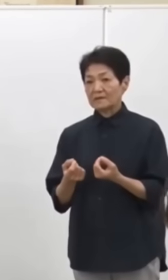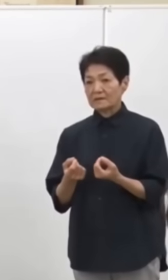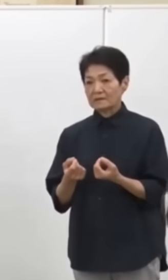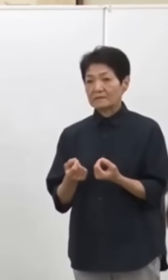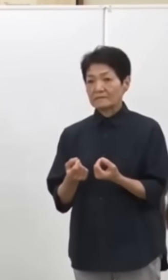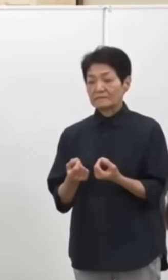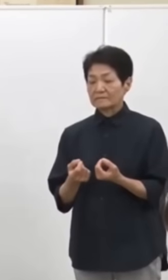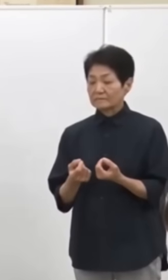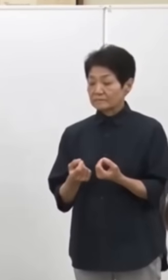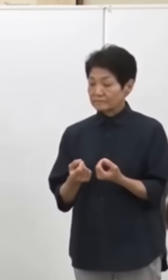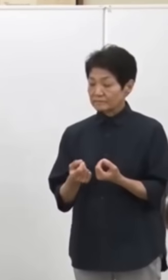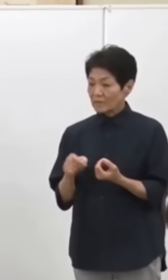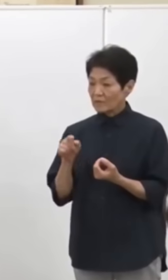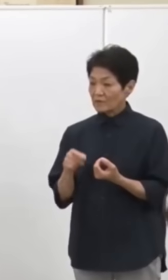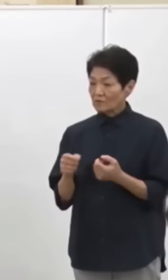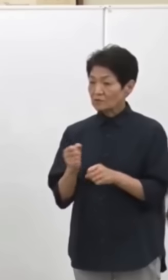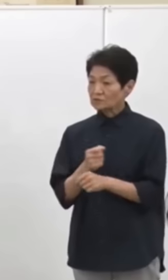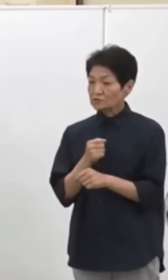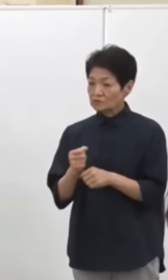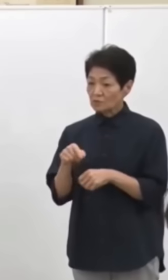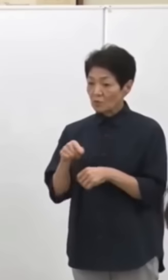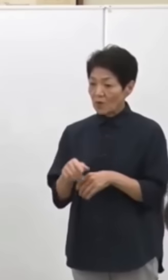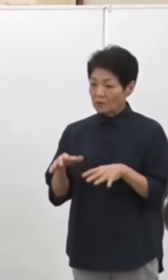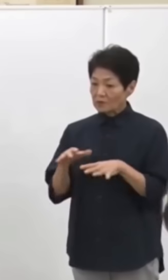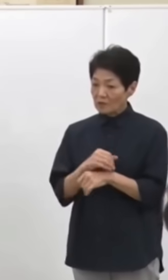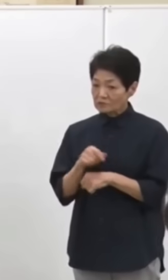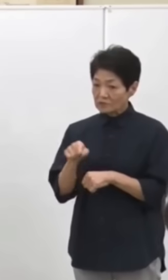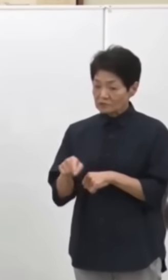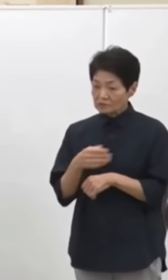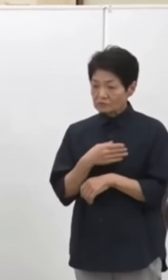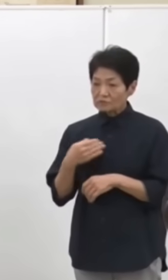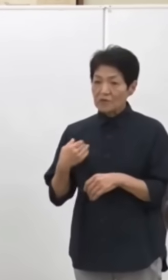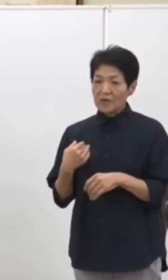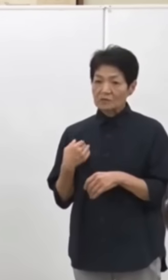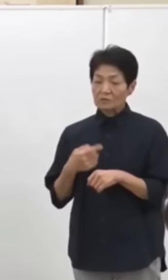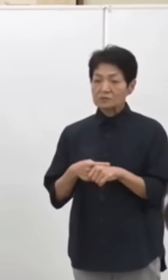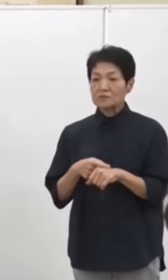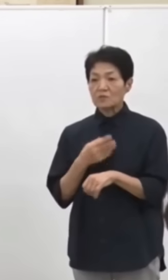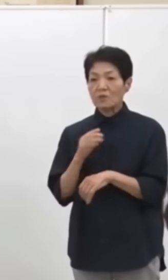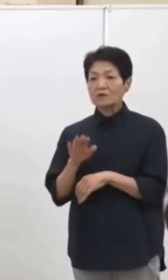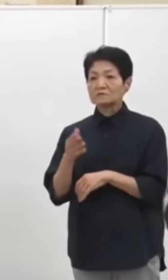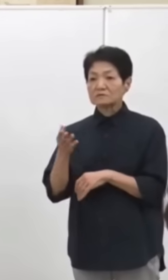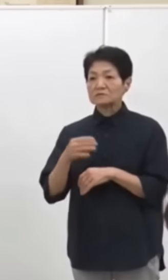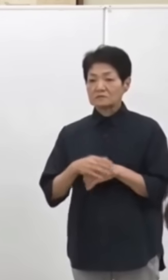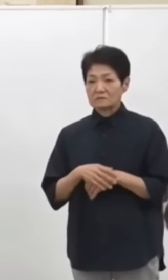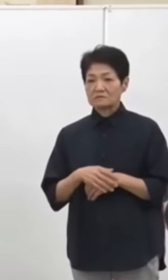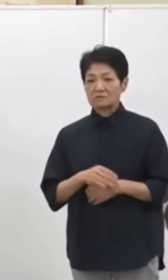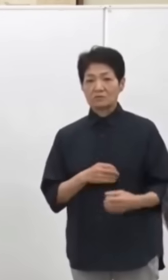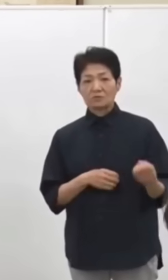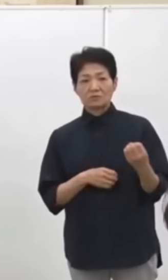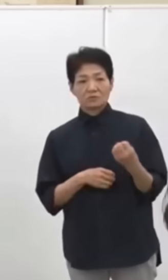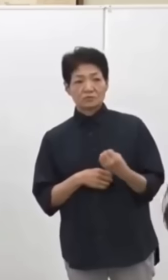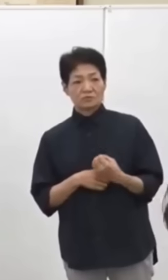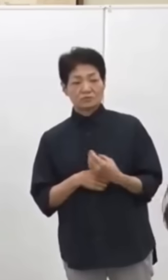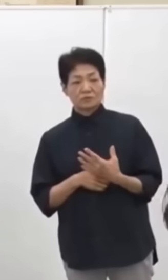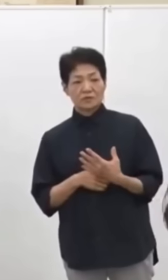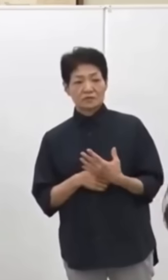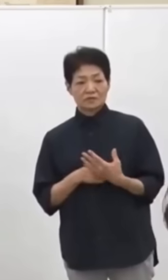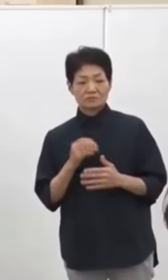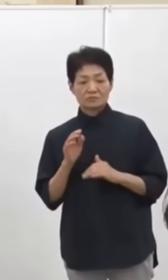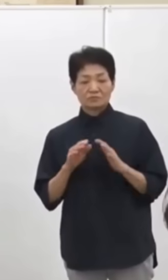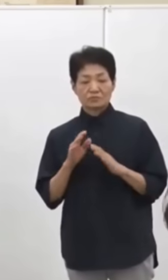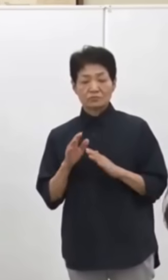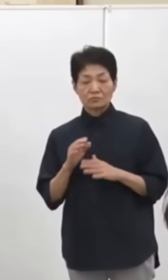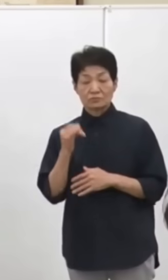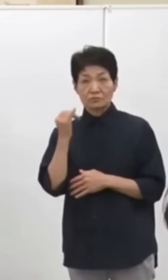解除して、この事業自体はなくなるって、そういう可能性もあるんでしょう。 ご指摘の状況がどういう状況か、ちょっと私